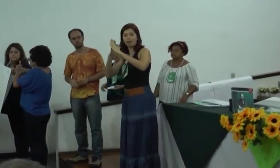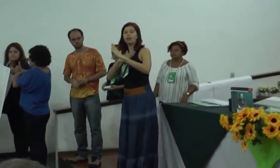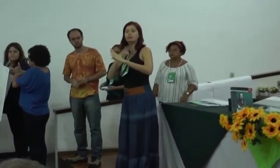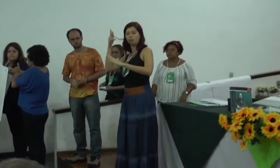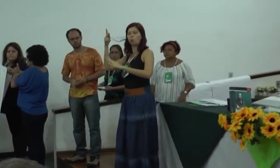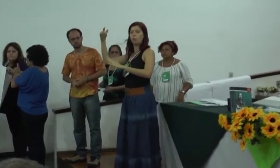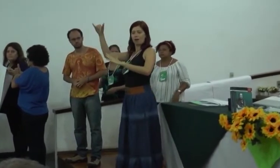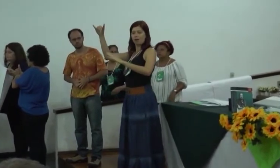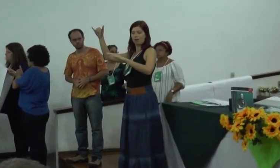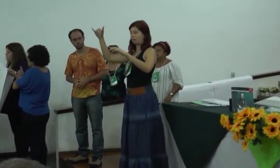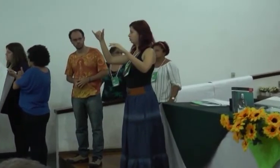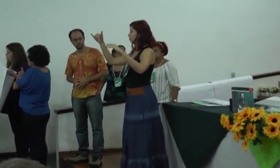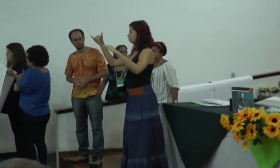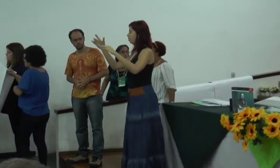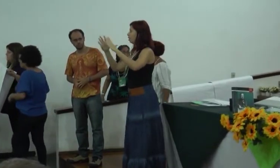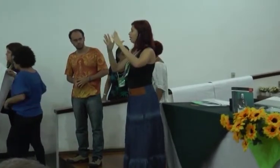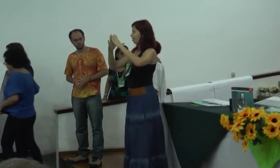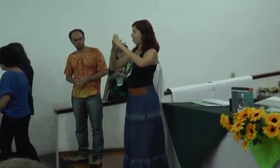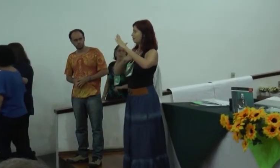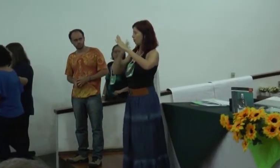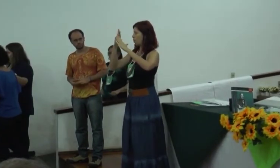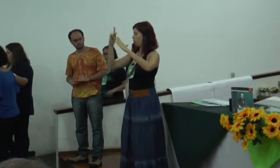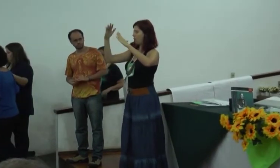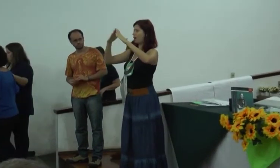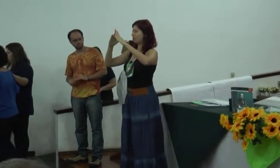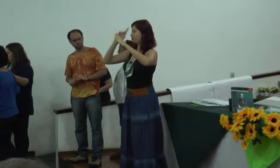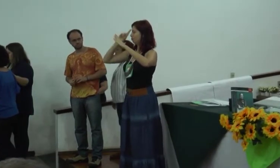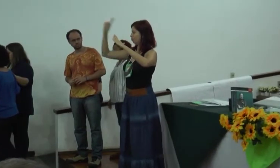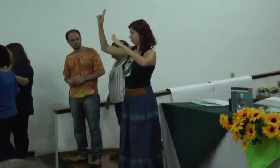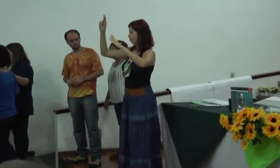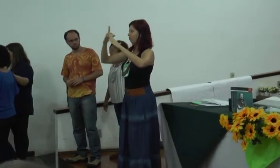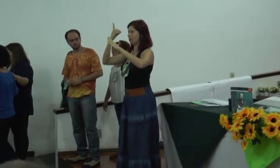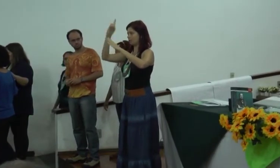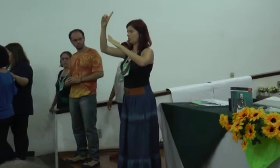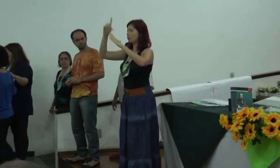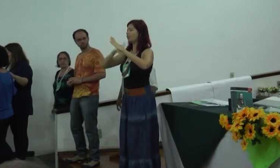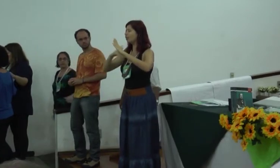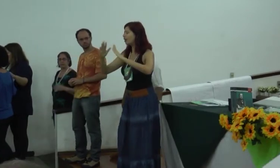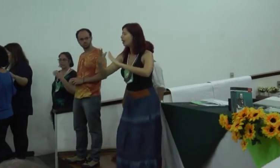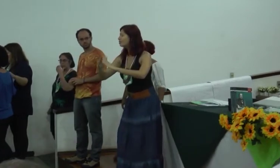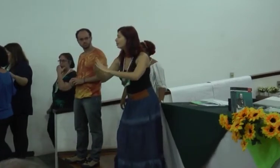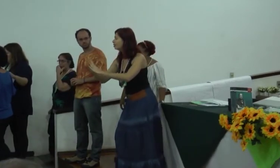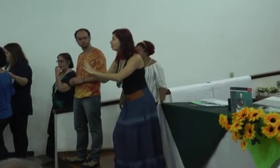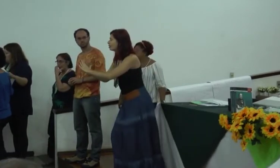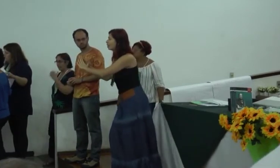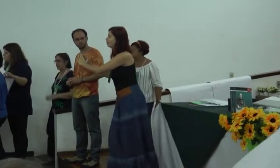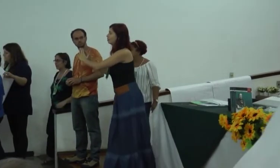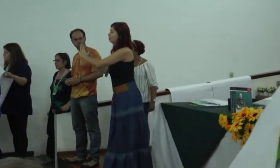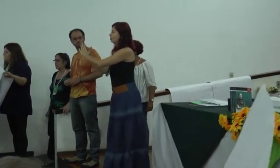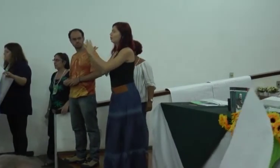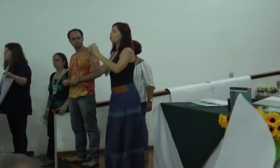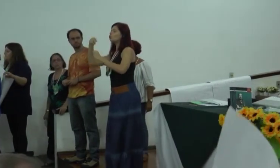Há muitas moradas na casa do meu pai. Essa foi a frase principal.